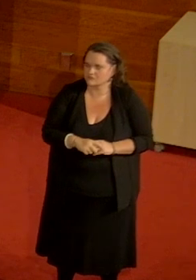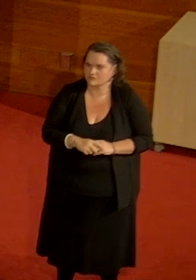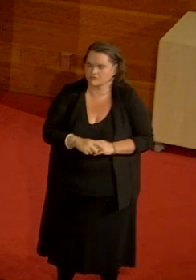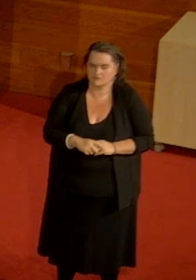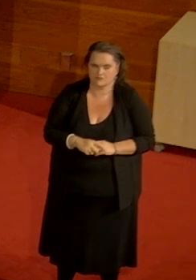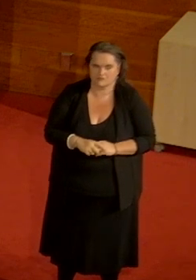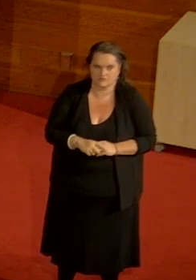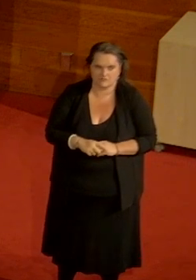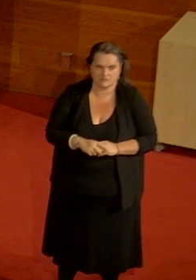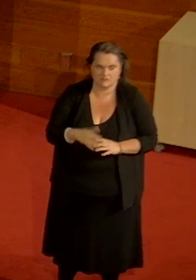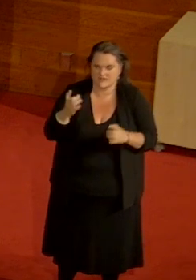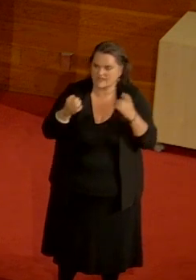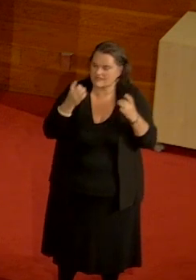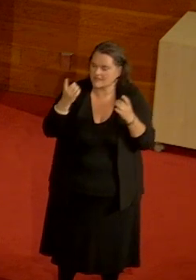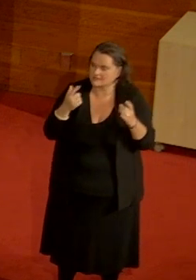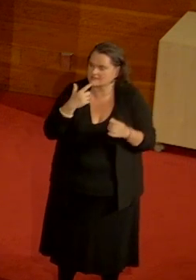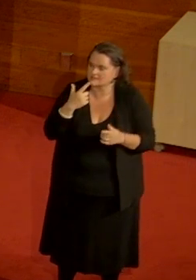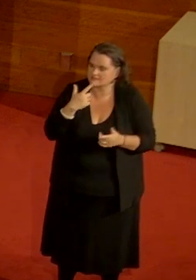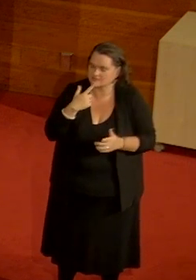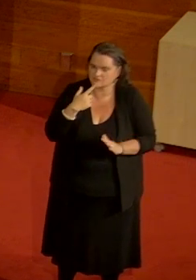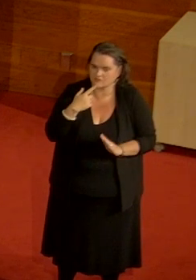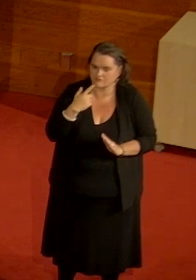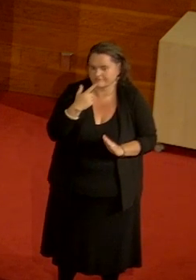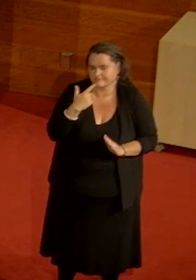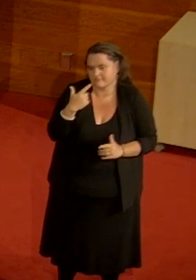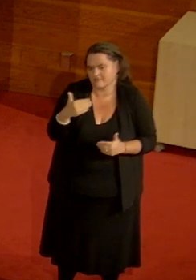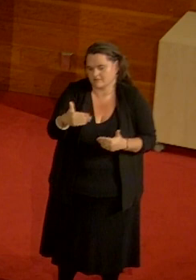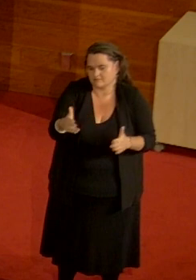esas de esas ideas cuando hablabas de los marcos de verdad